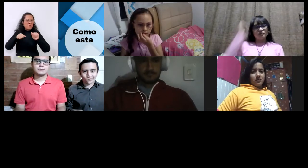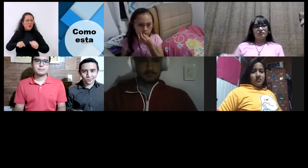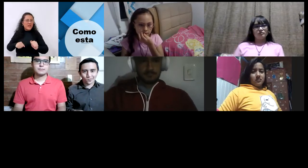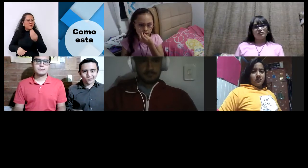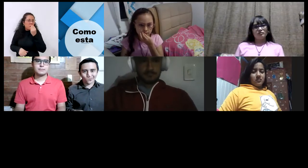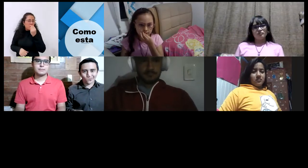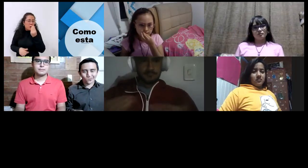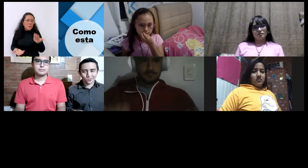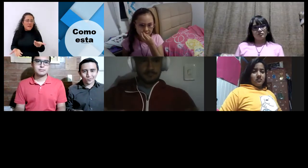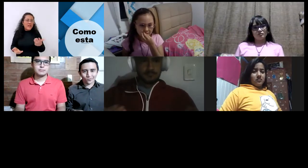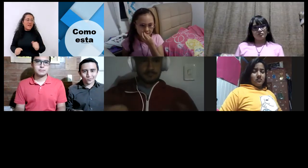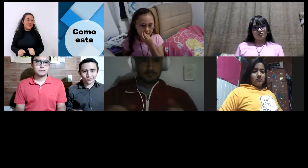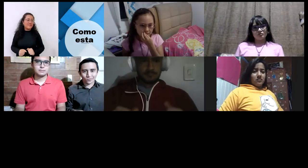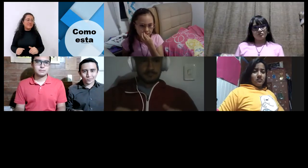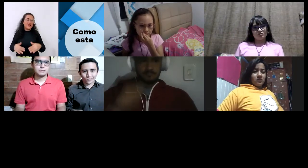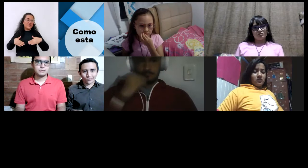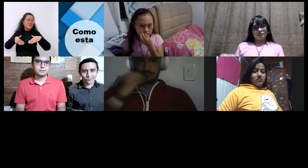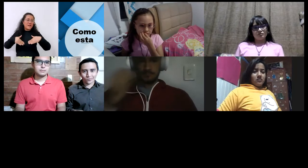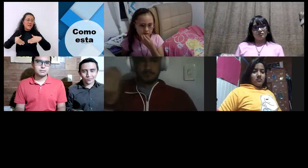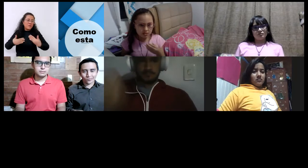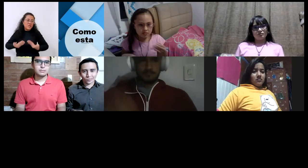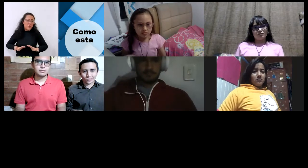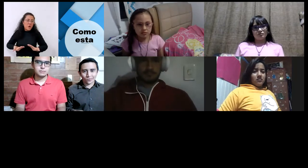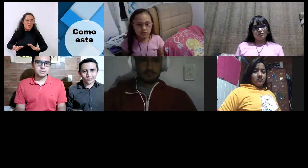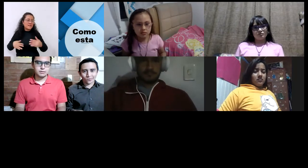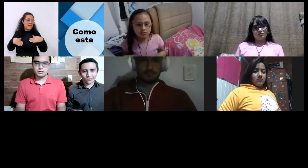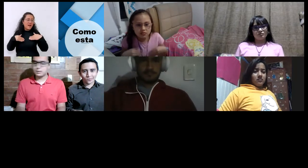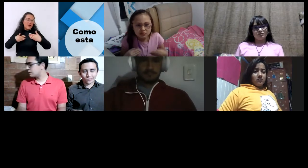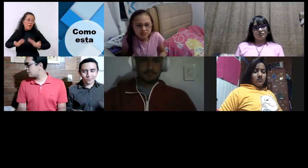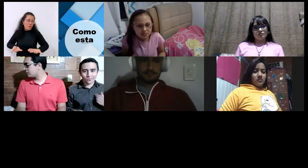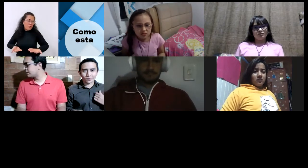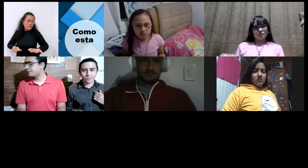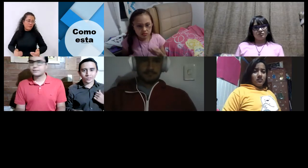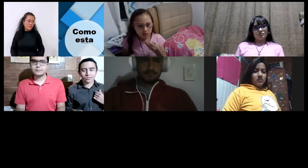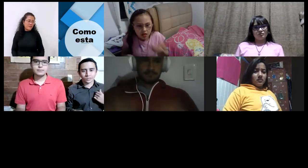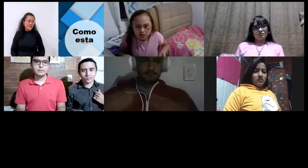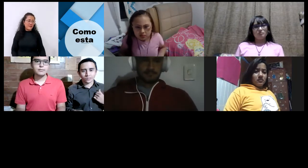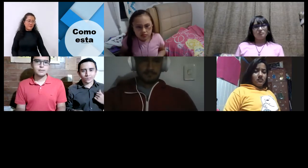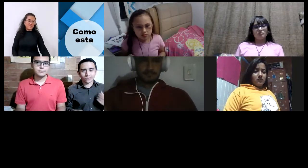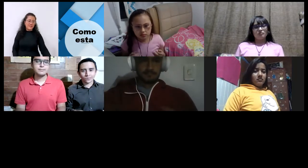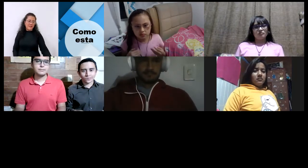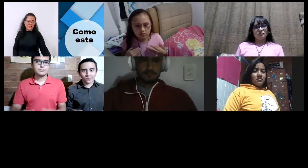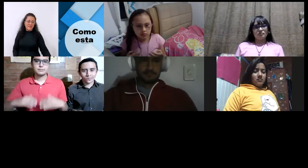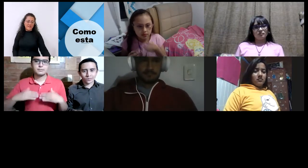puedes comer? ¿Cierto? Es lo mismo, ¿cómo está y cómo? Es la misma seña.